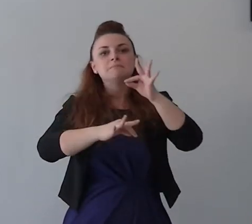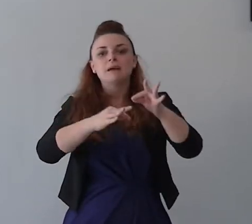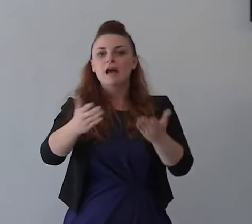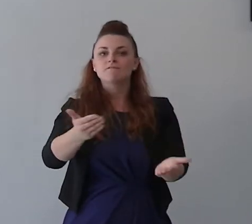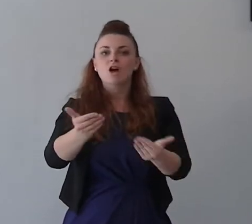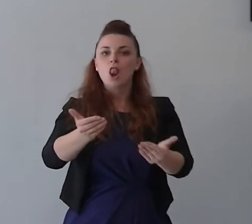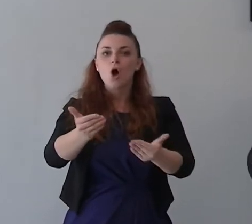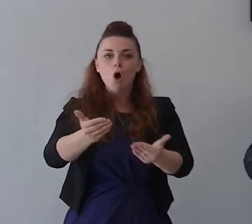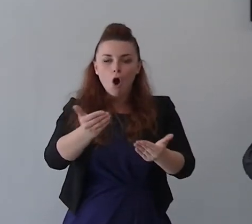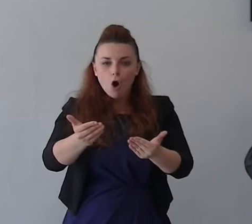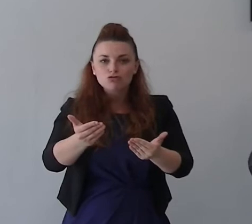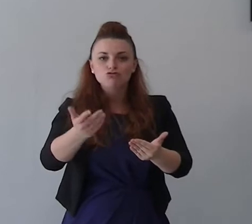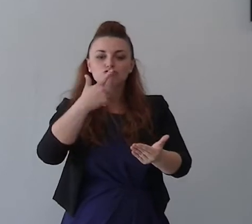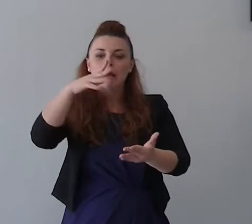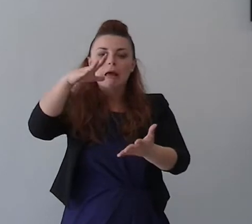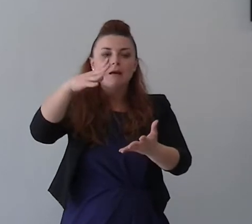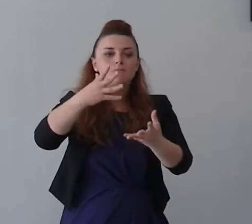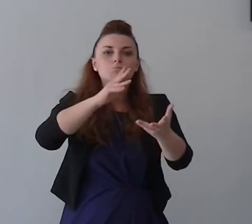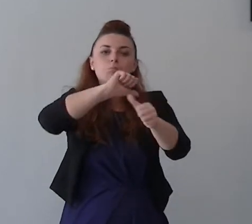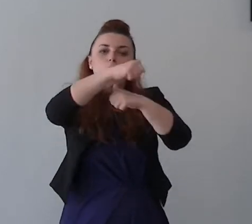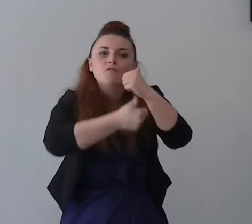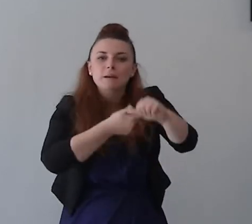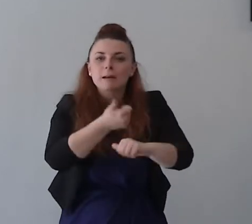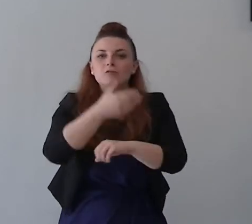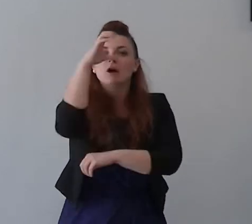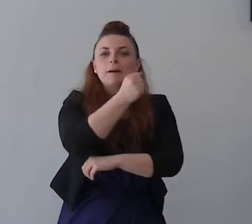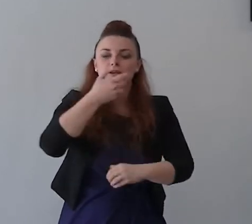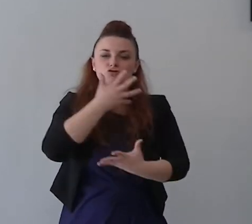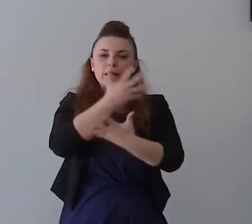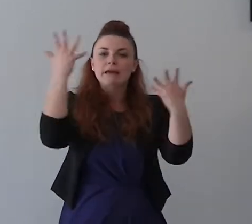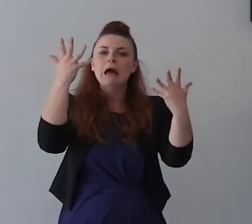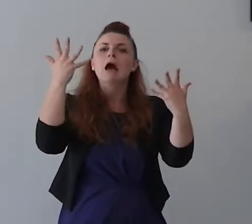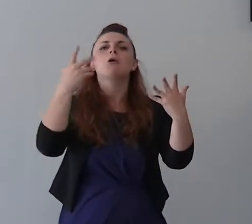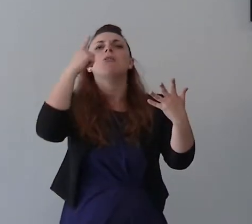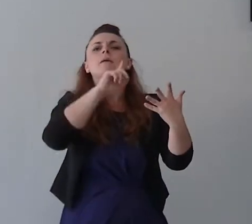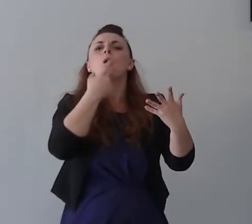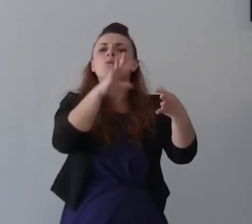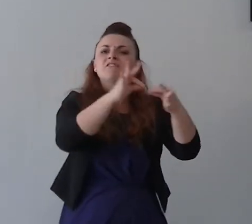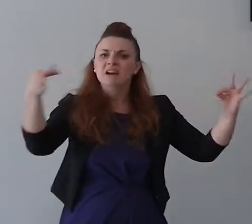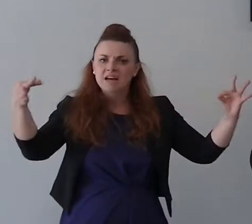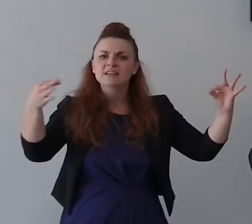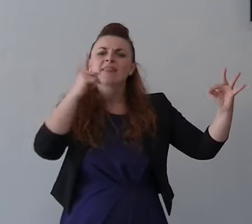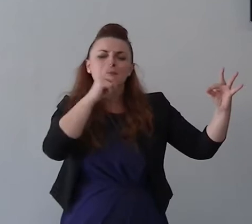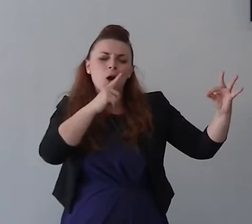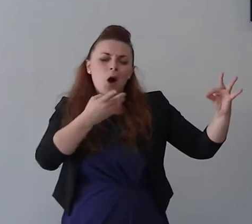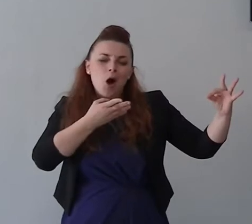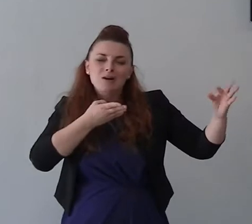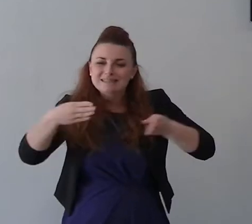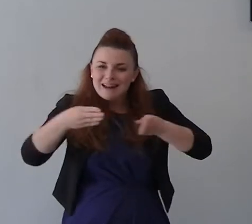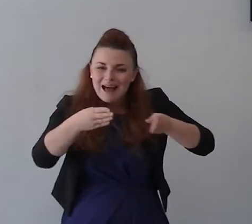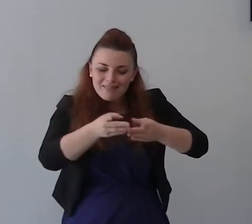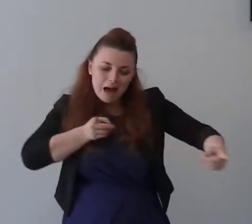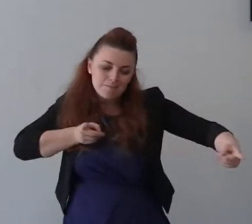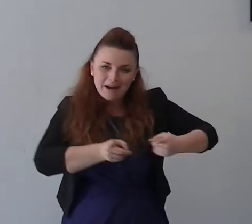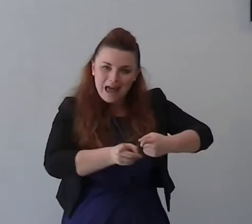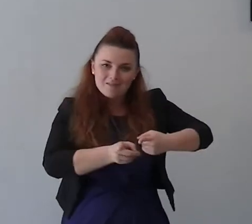gesto spiega un intero concetto, un'intera. È una scorciatoia a un discorso molto più